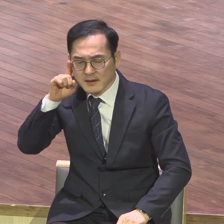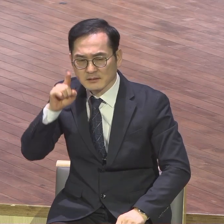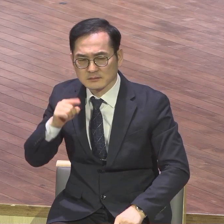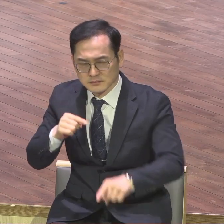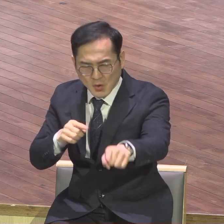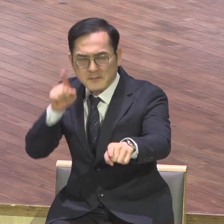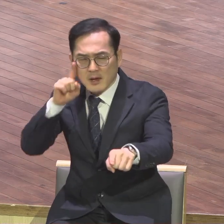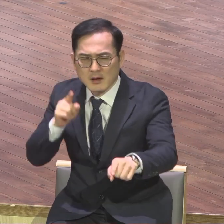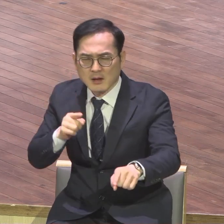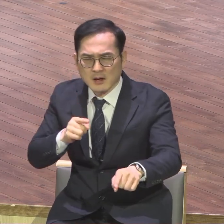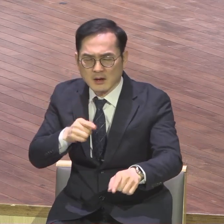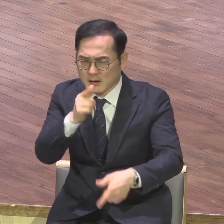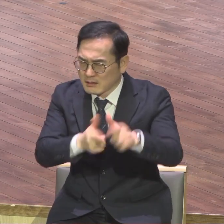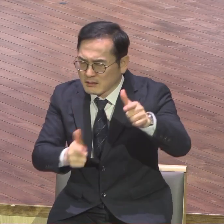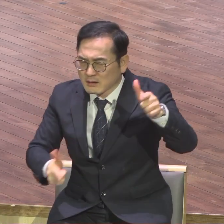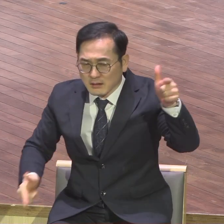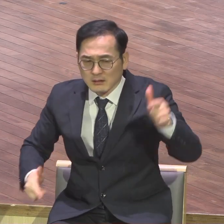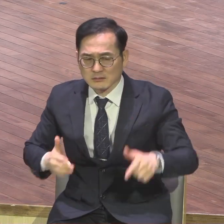이런 사상이에요.